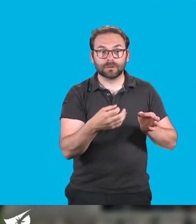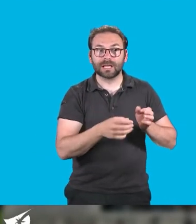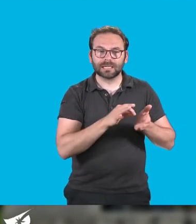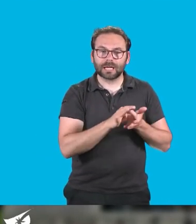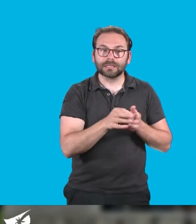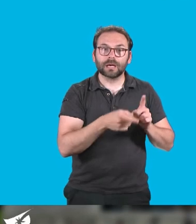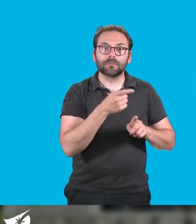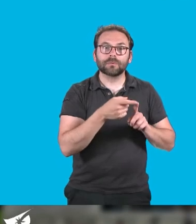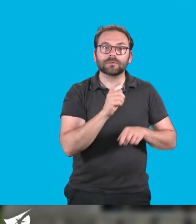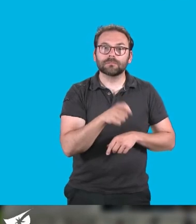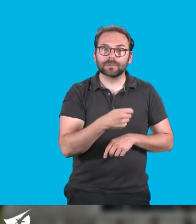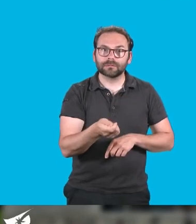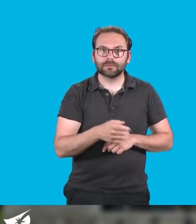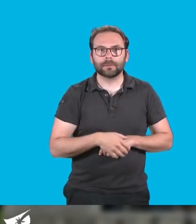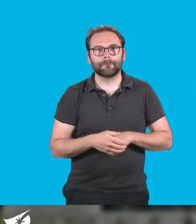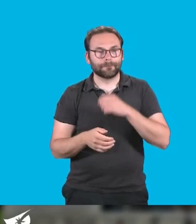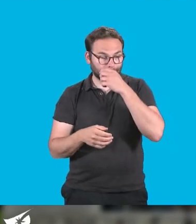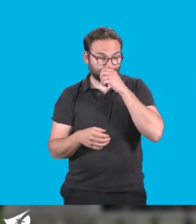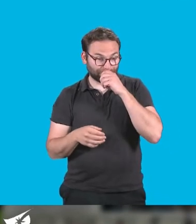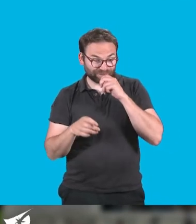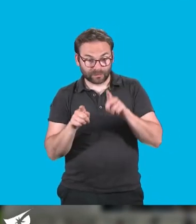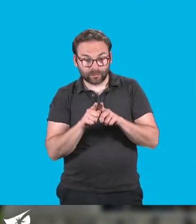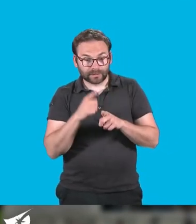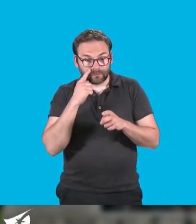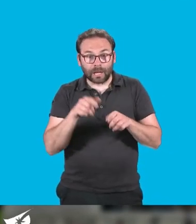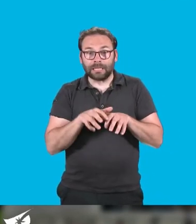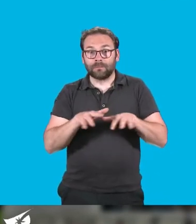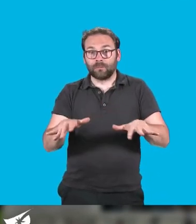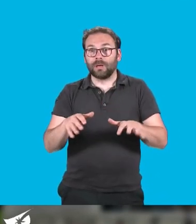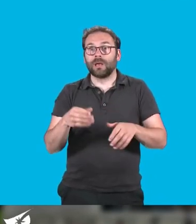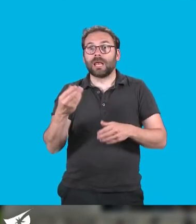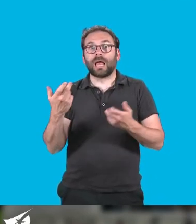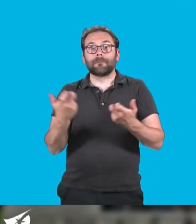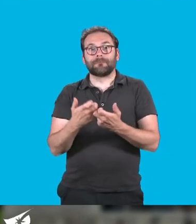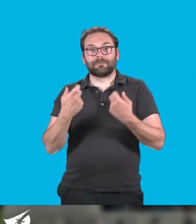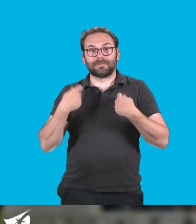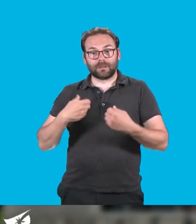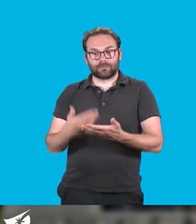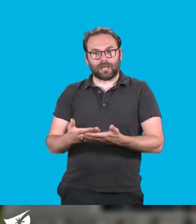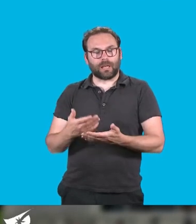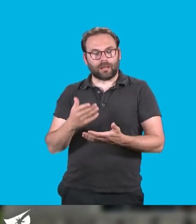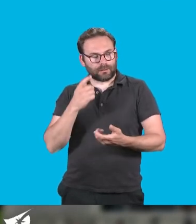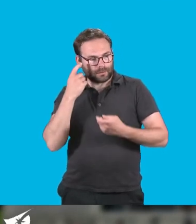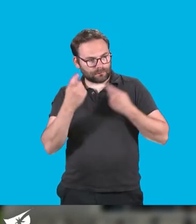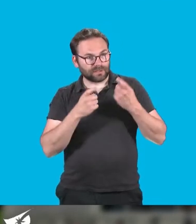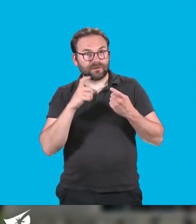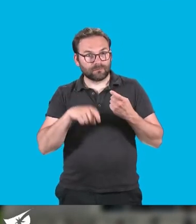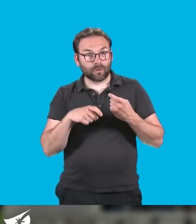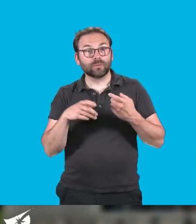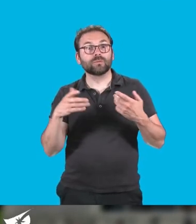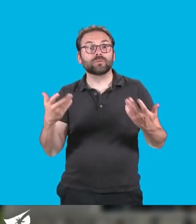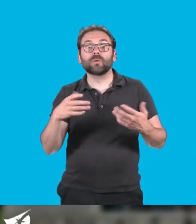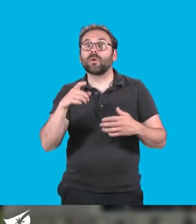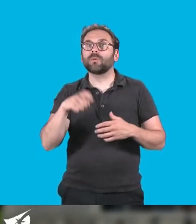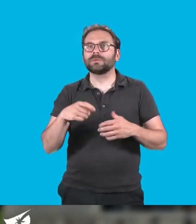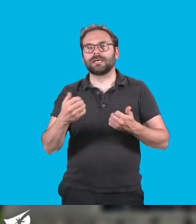stratégique également, d'autant plus quand on doit déployer de tels montants. Et évidemment, on va devoir embaucher dans ce